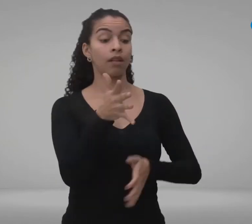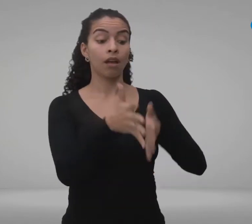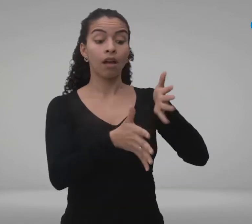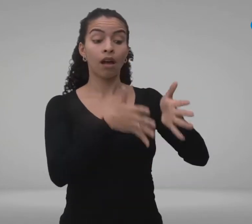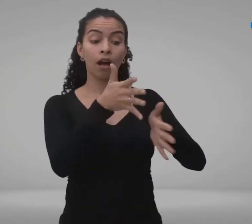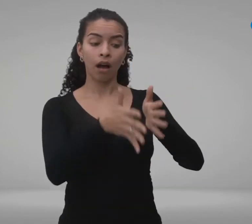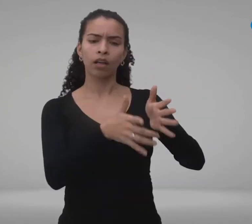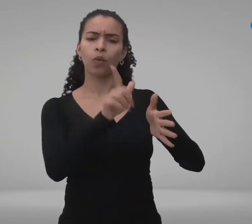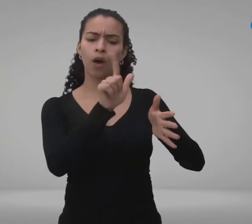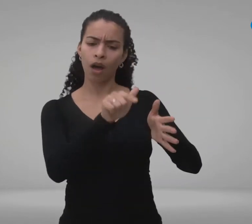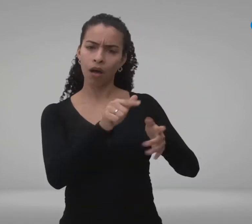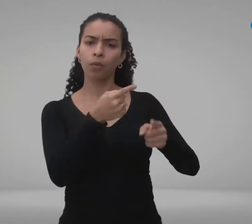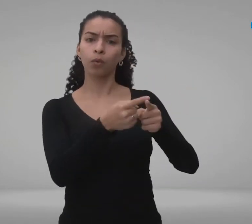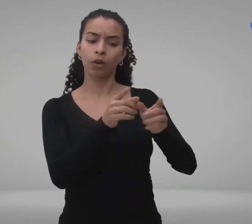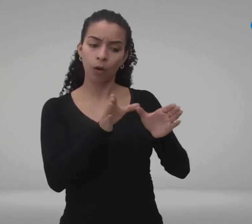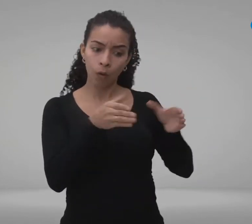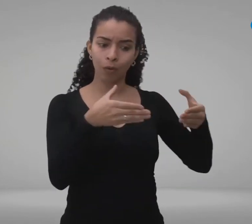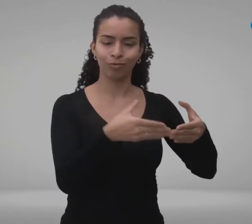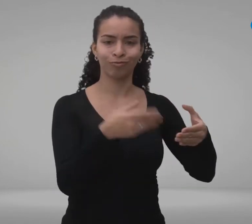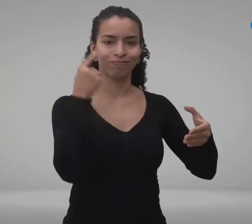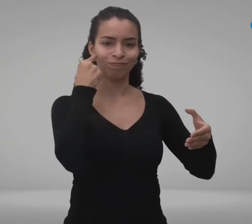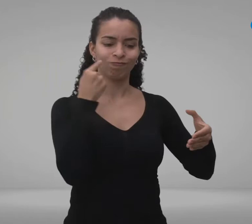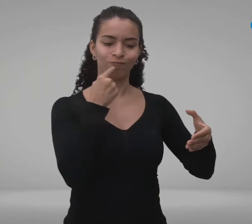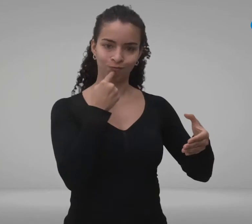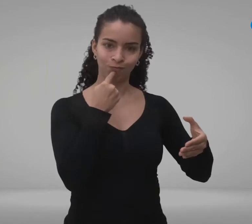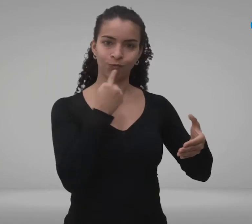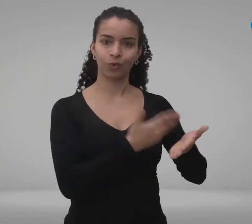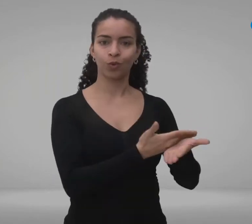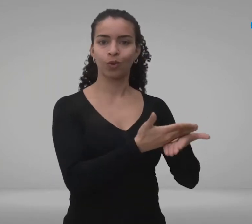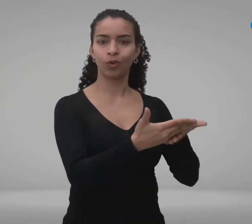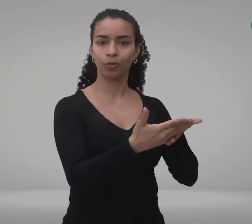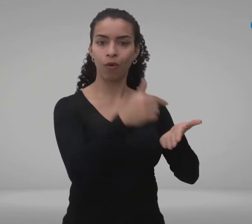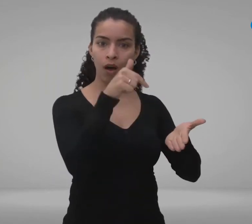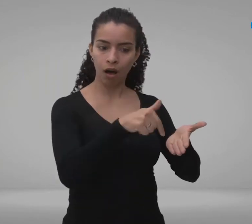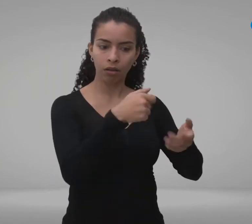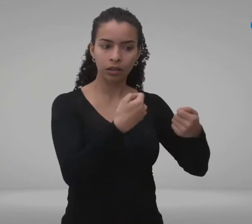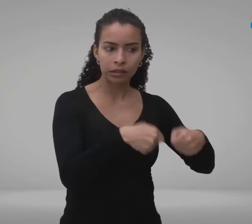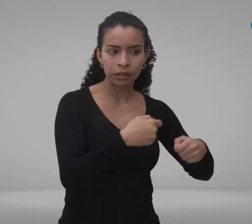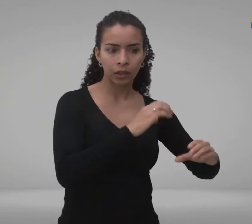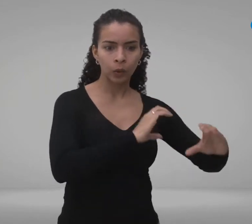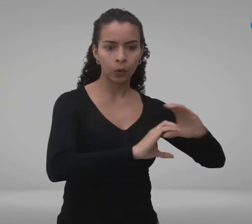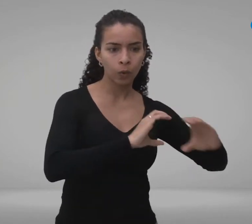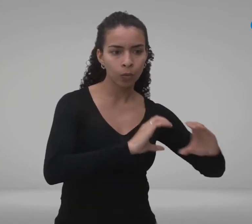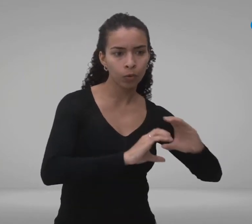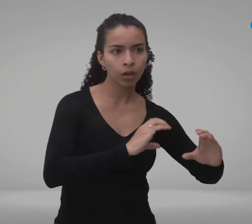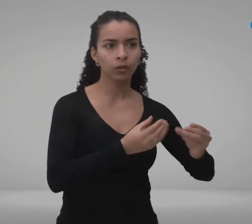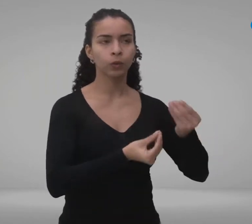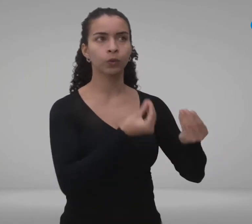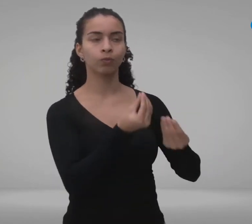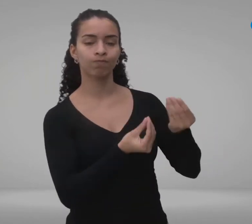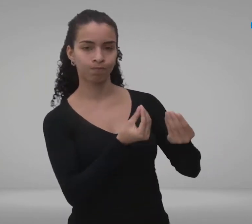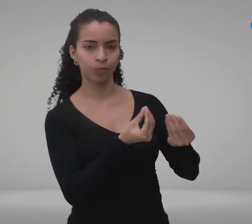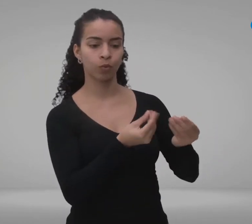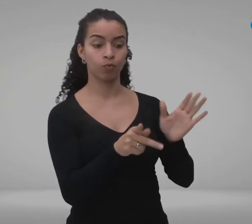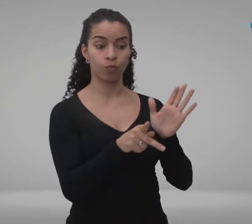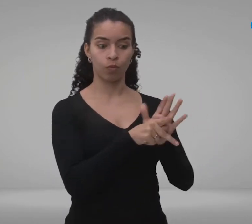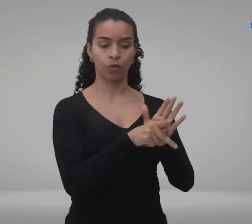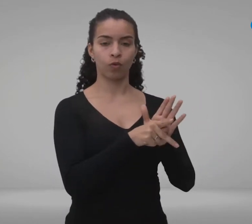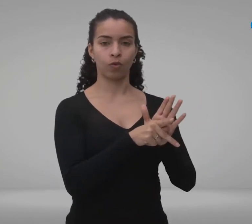ela surgiu a partir da necessidade de comunicação da comunidade surda. Então, ela